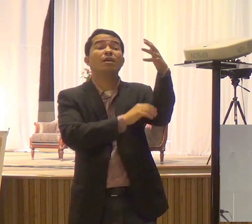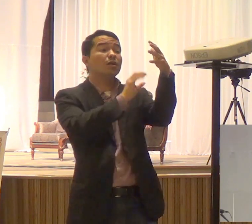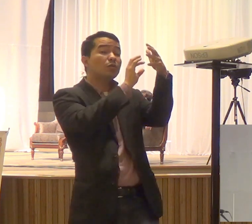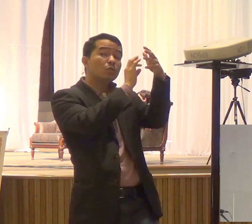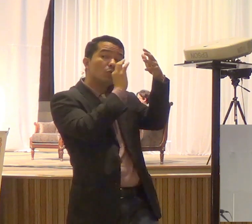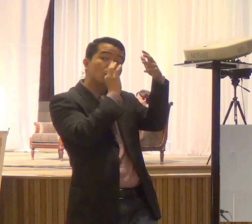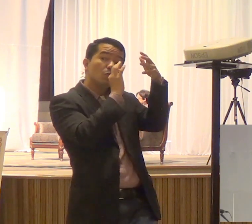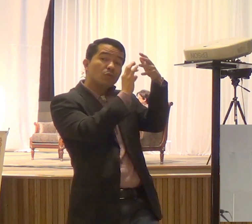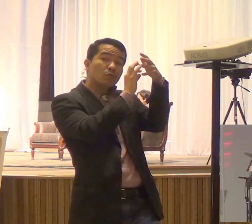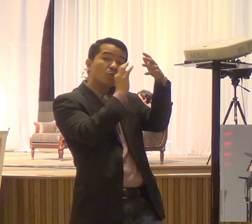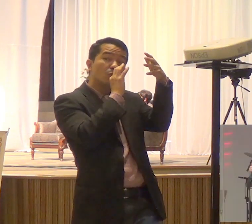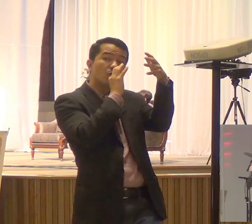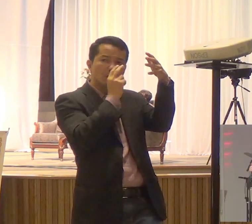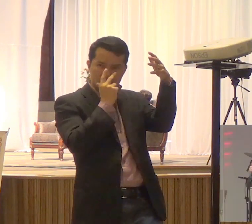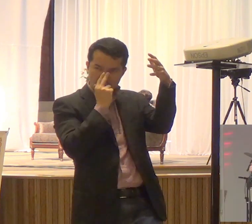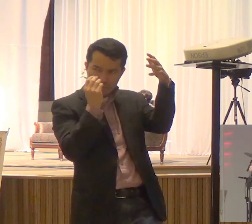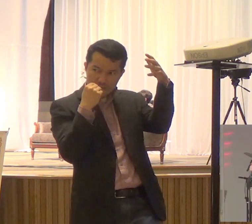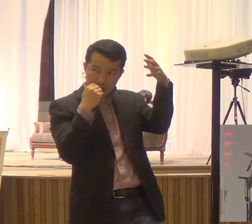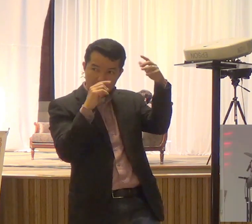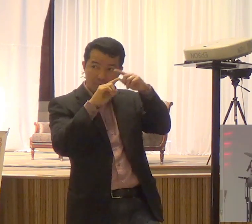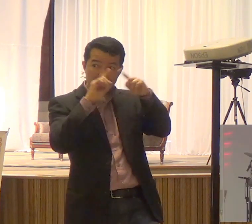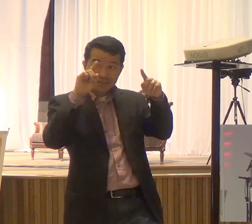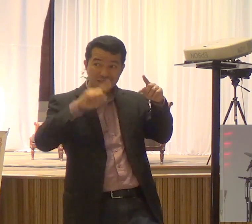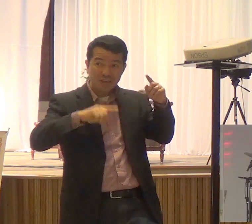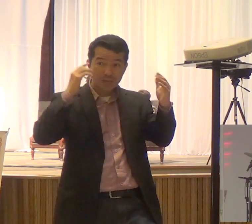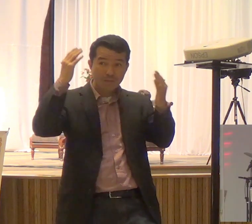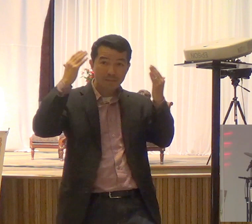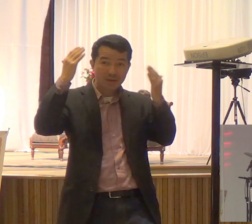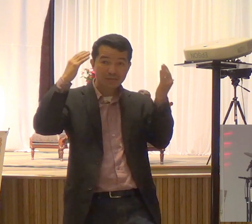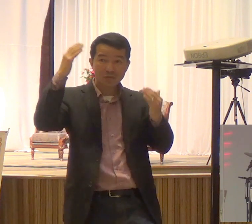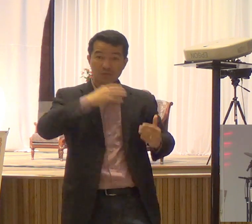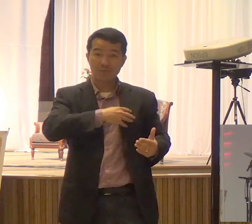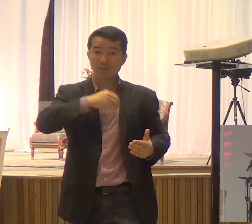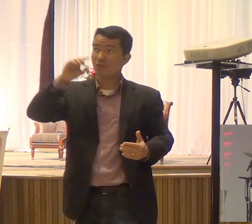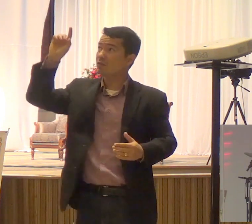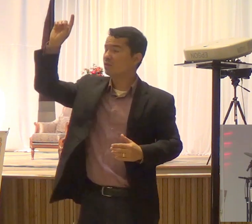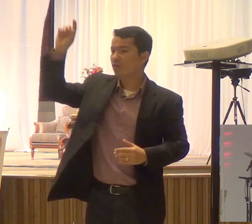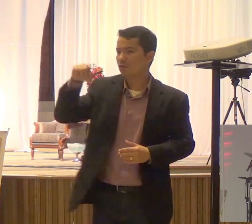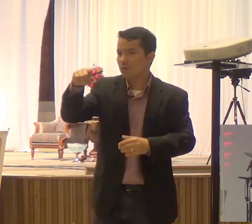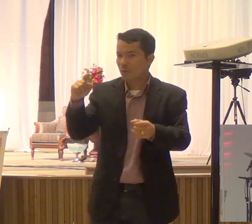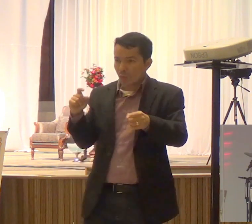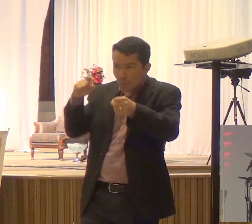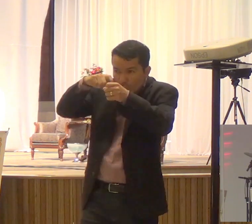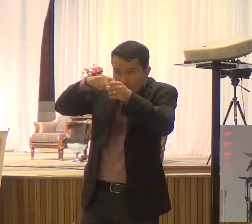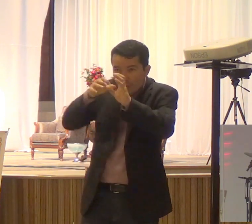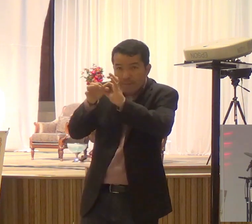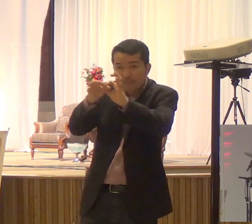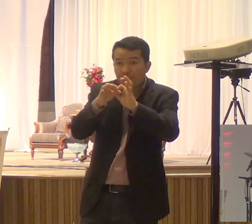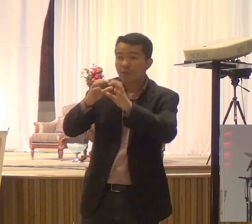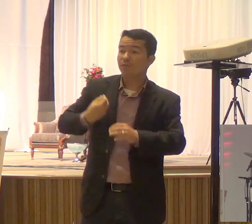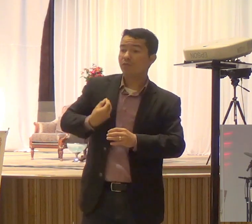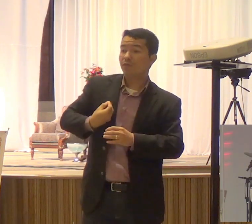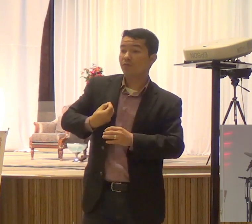e conectada. Amém? Estar conectado, vivo, servindo ao